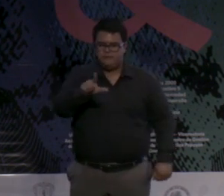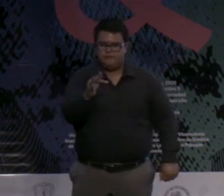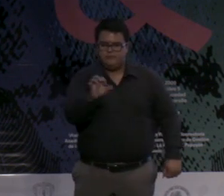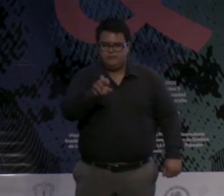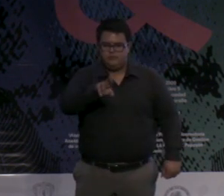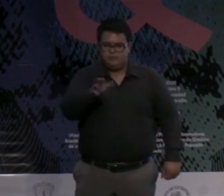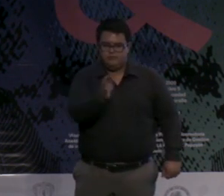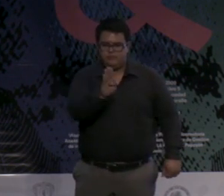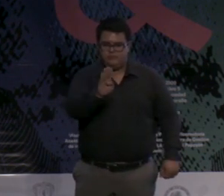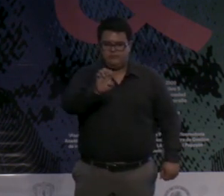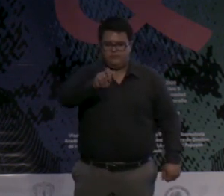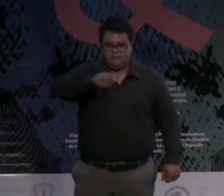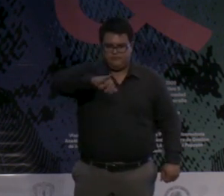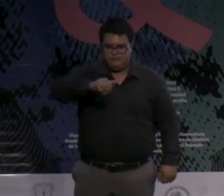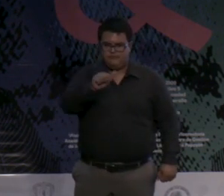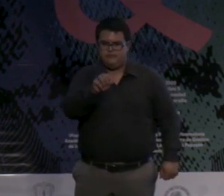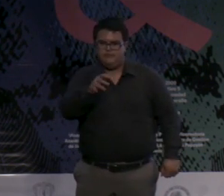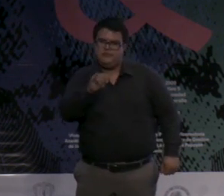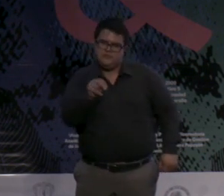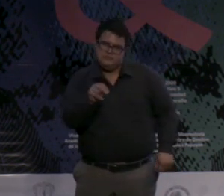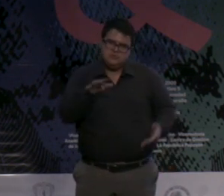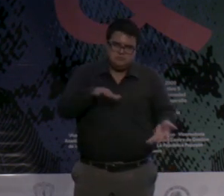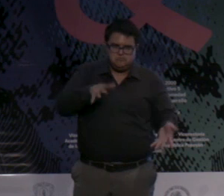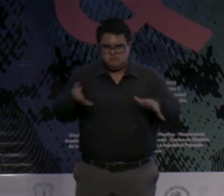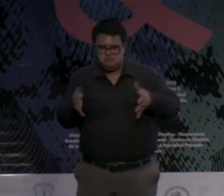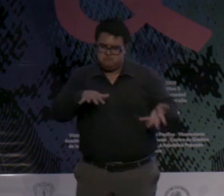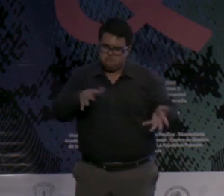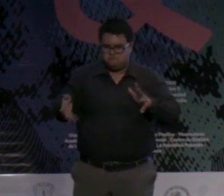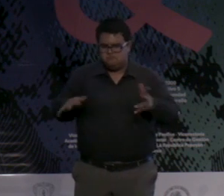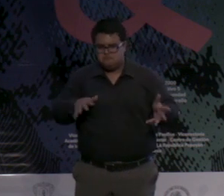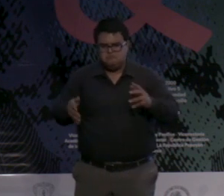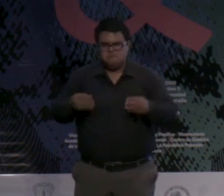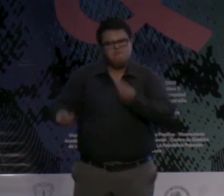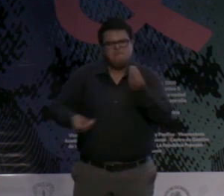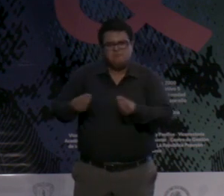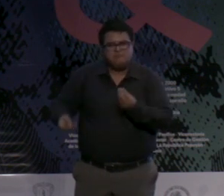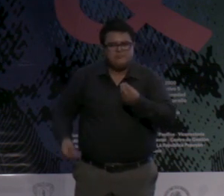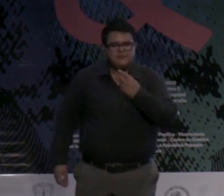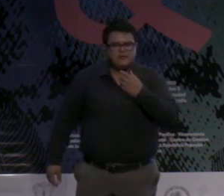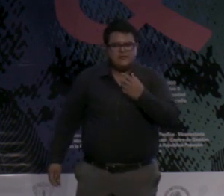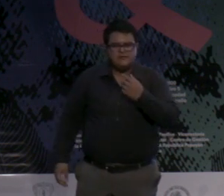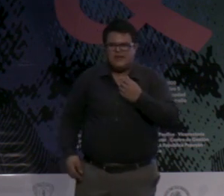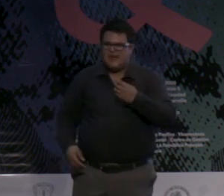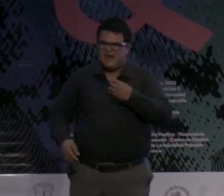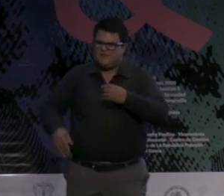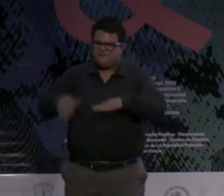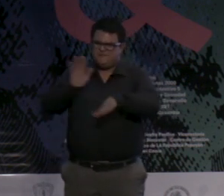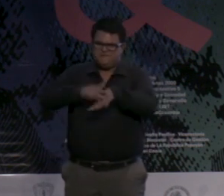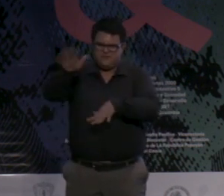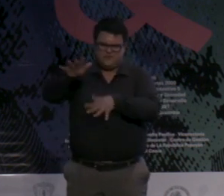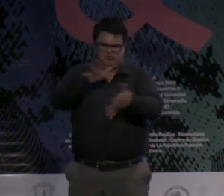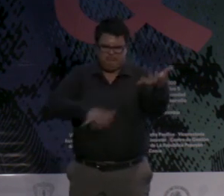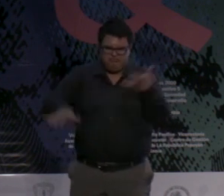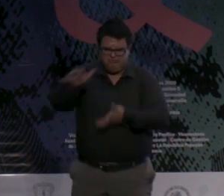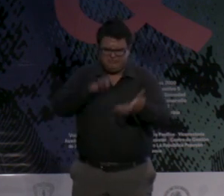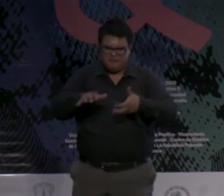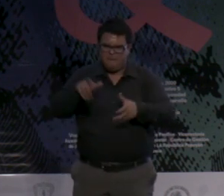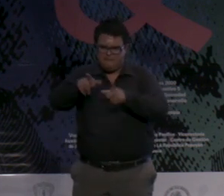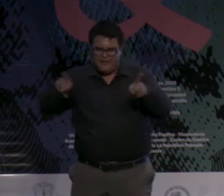sobre todo se ubica cómo después de los episodios de revueltas de